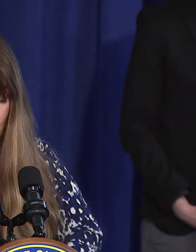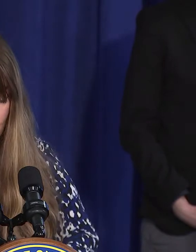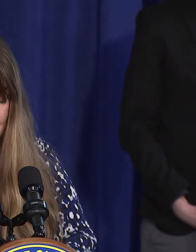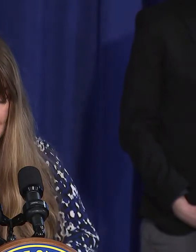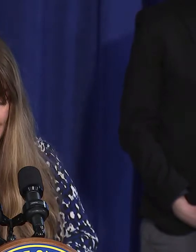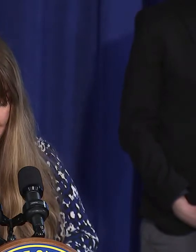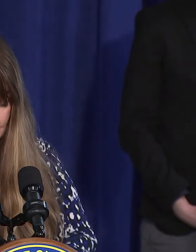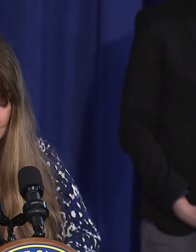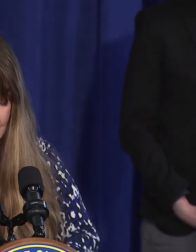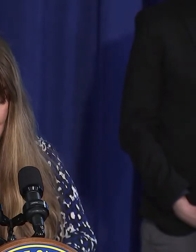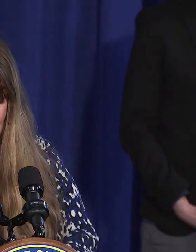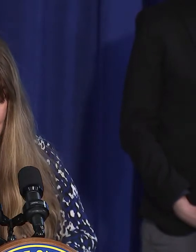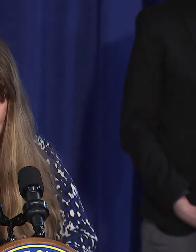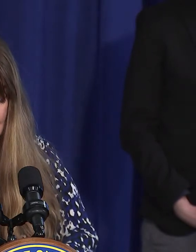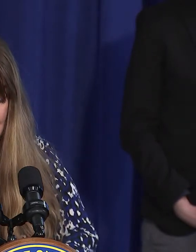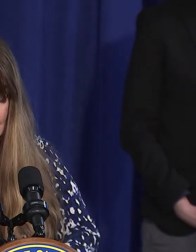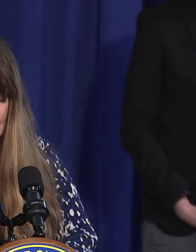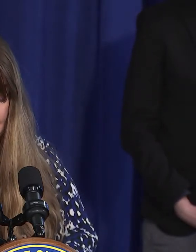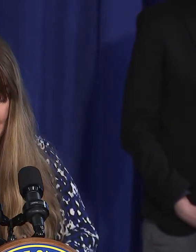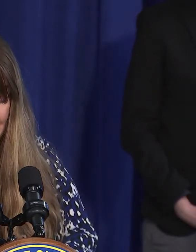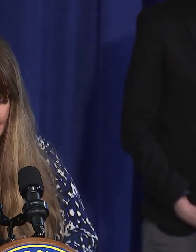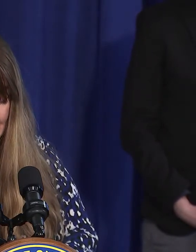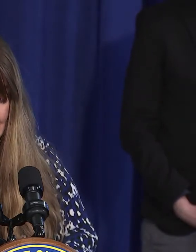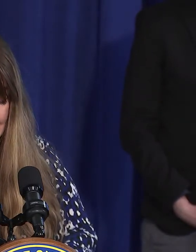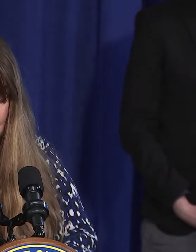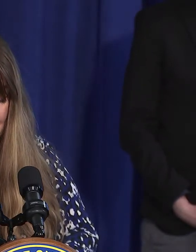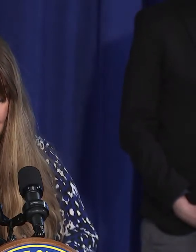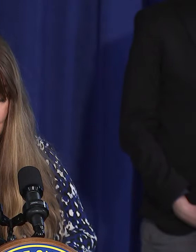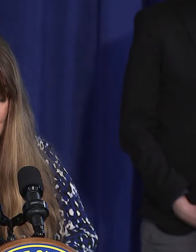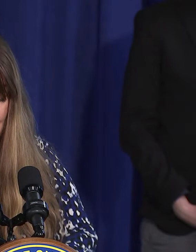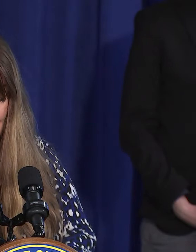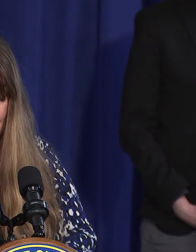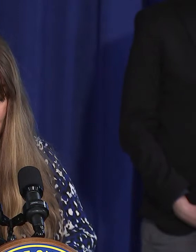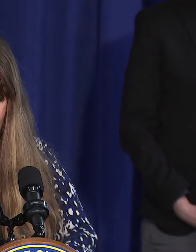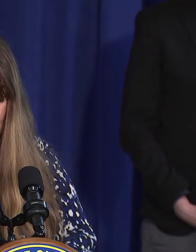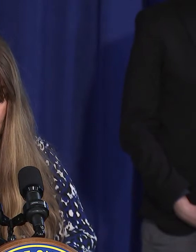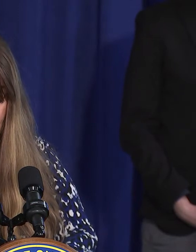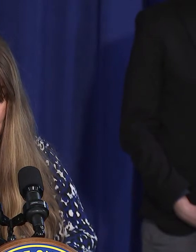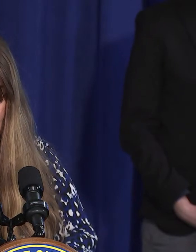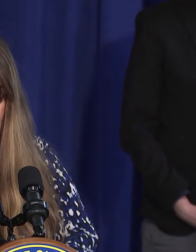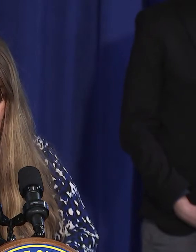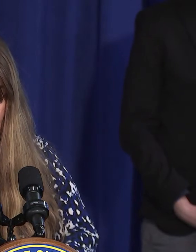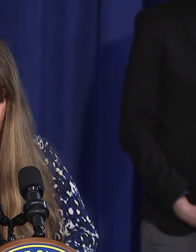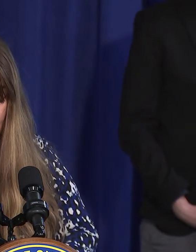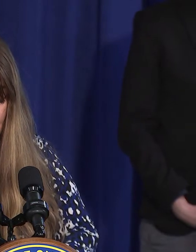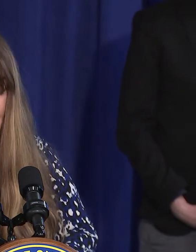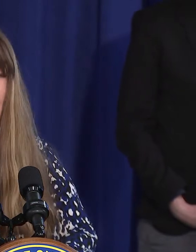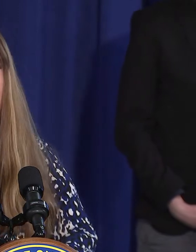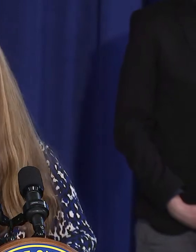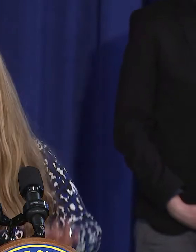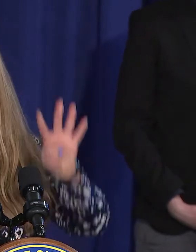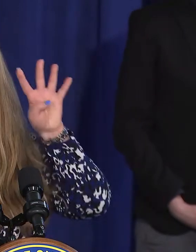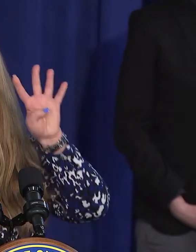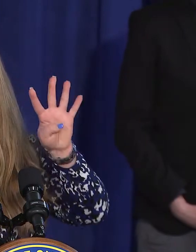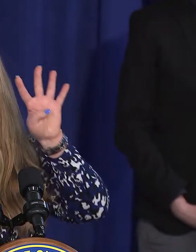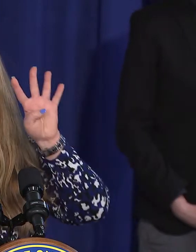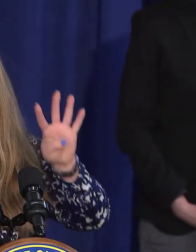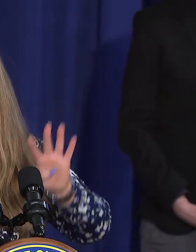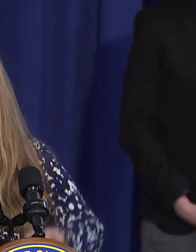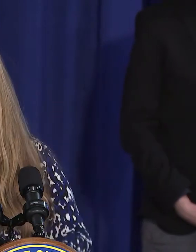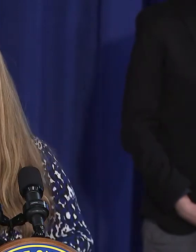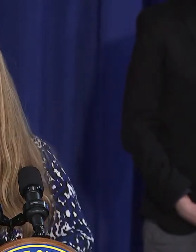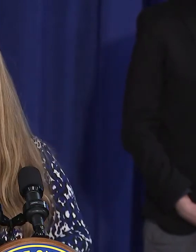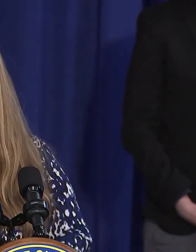nuestros indocumentados. El CDPH llevará la vacuna a los residentes a su hogar ahora